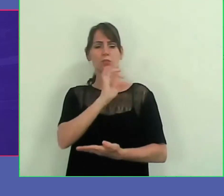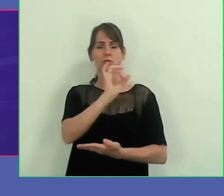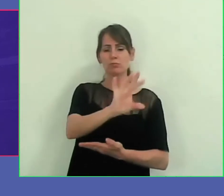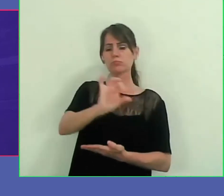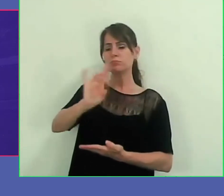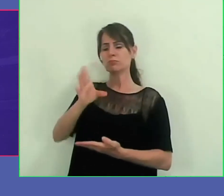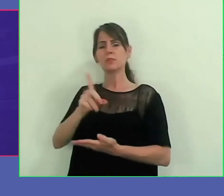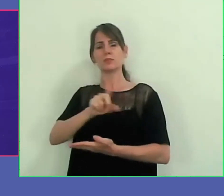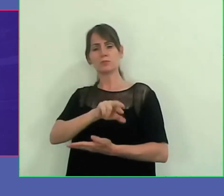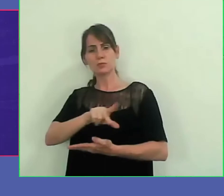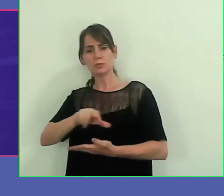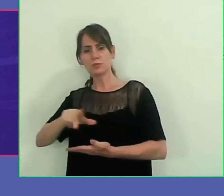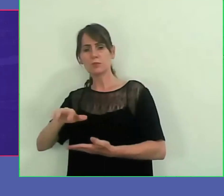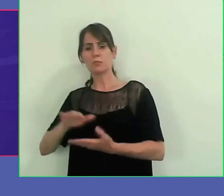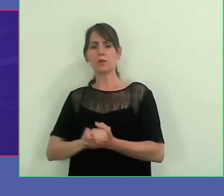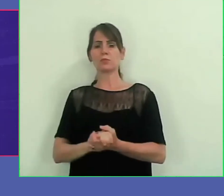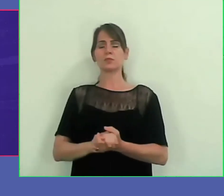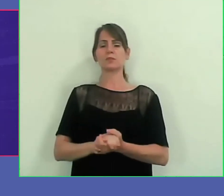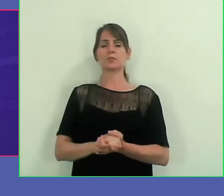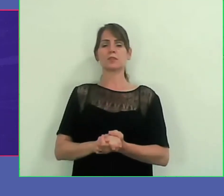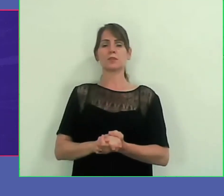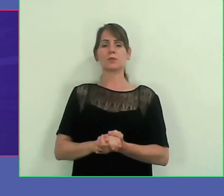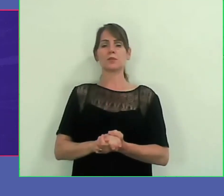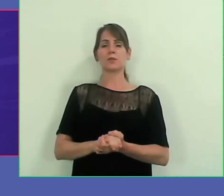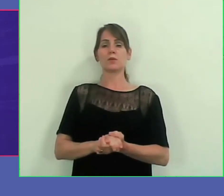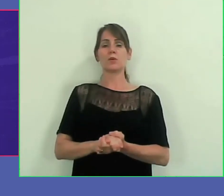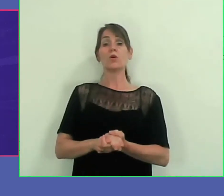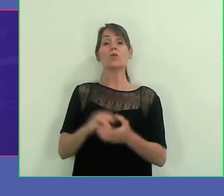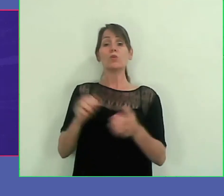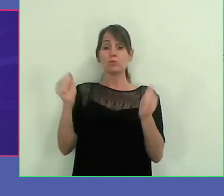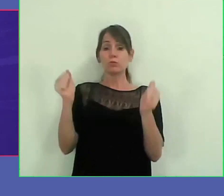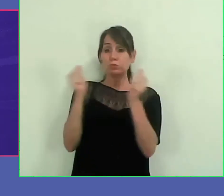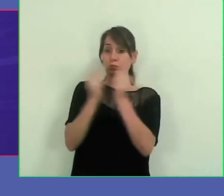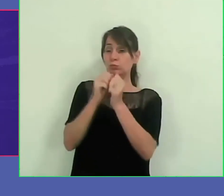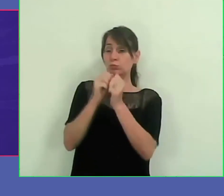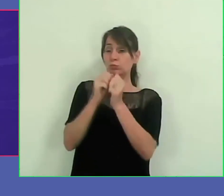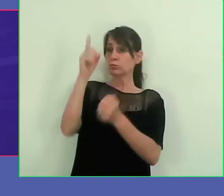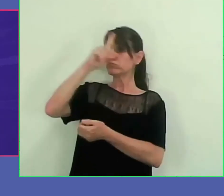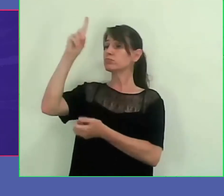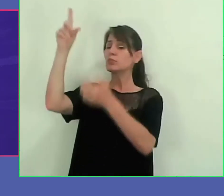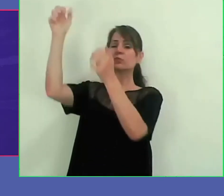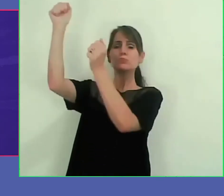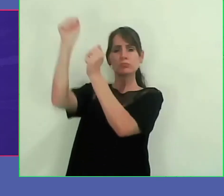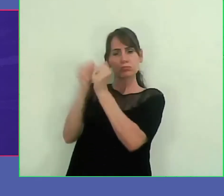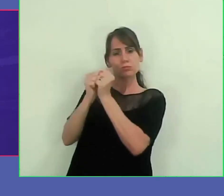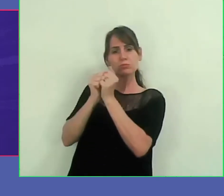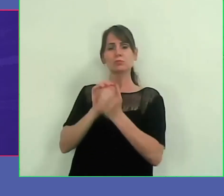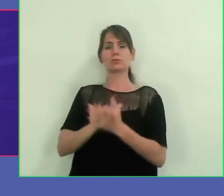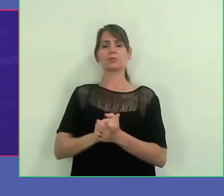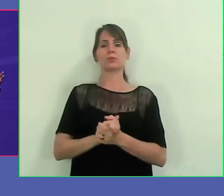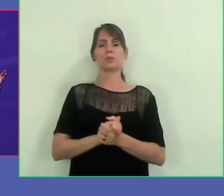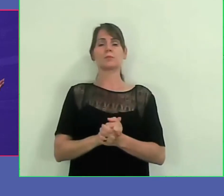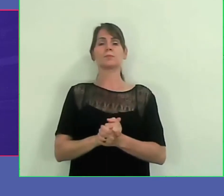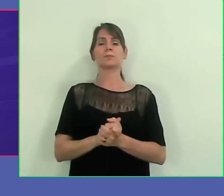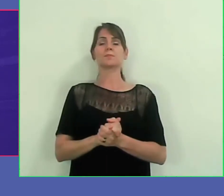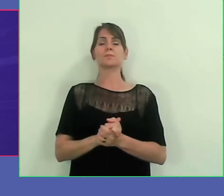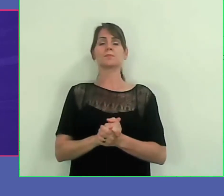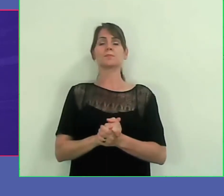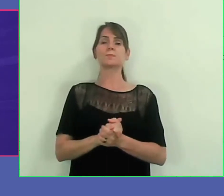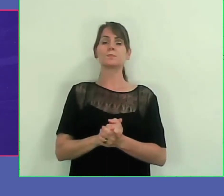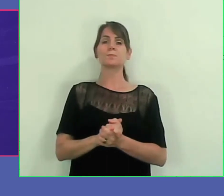da palavra profética, somos um com o Senhor, somos um com a direção da palavra do Senhor, e isso